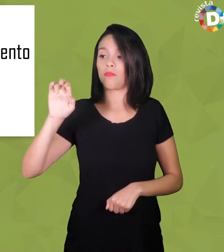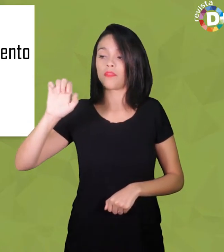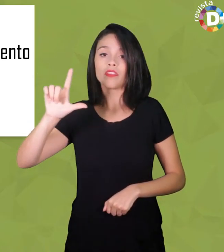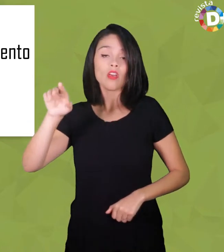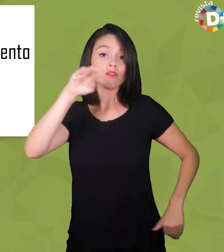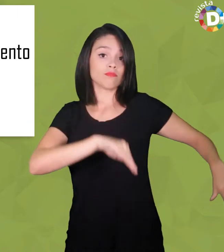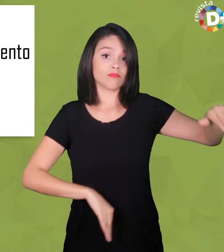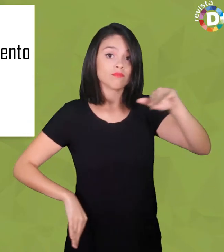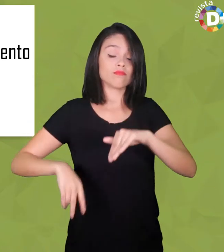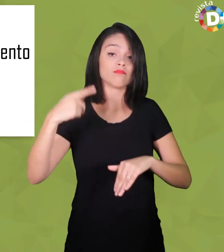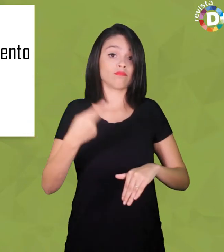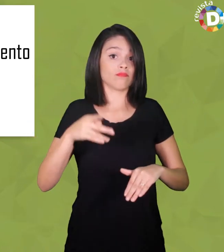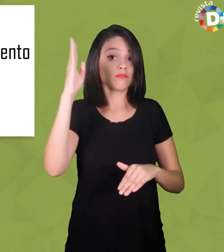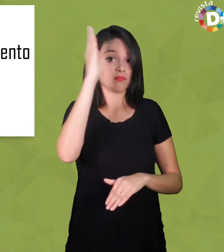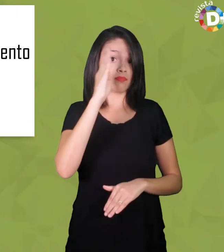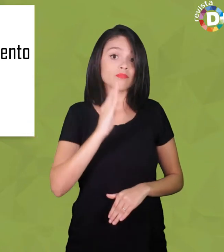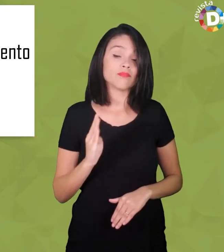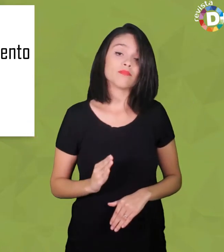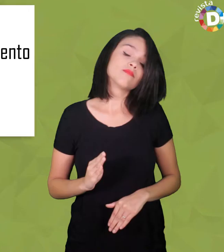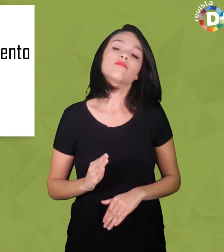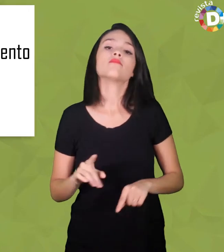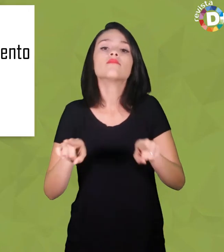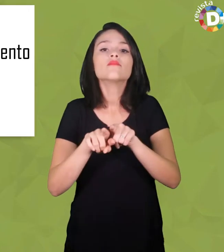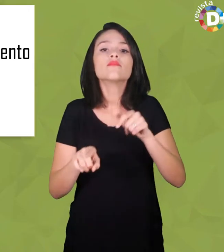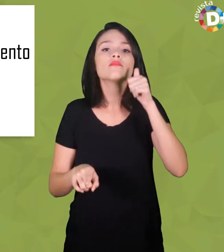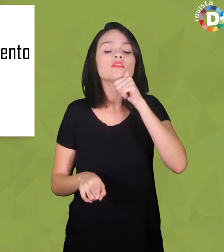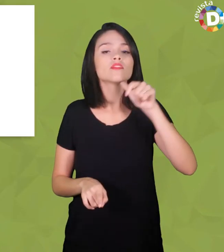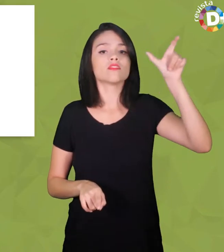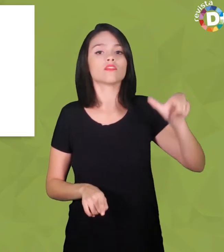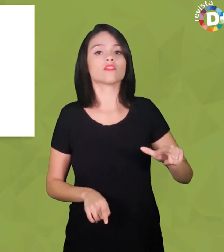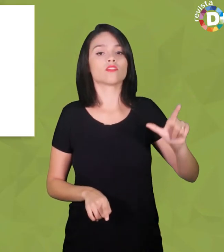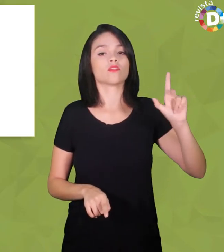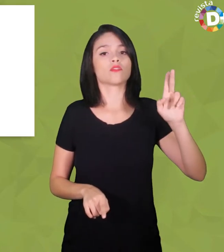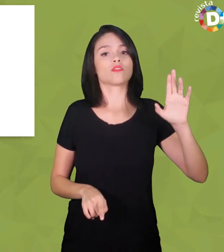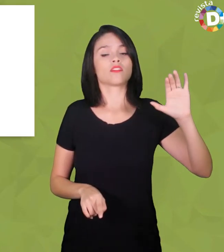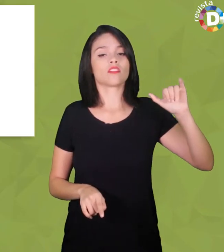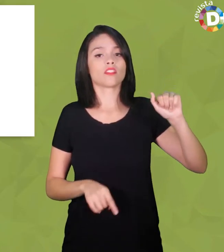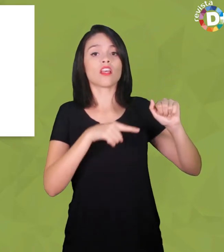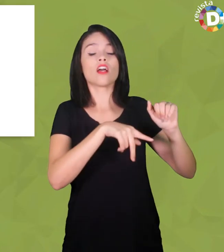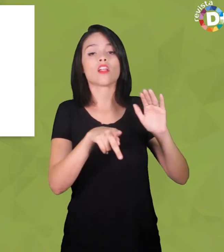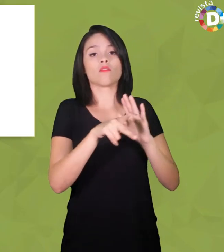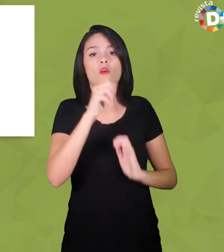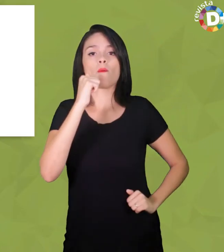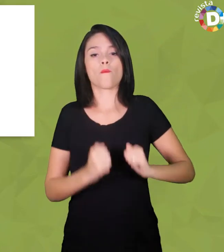do brasil e lucía montenegro atletismo da